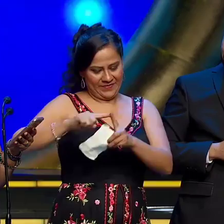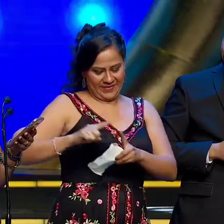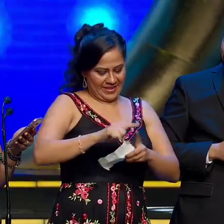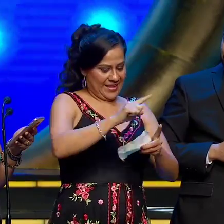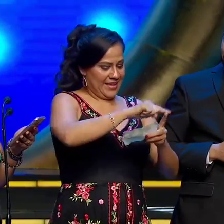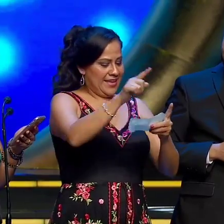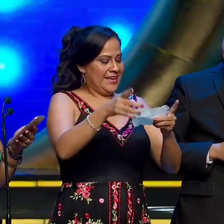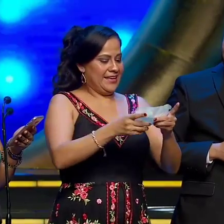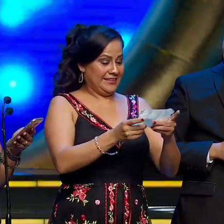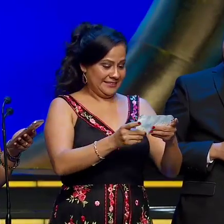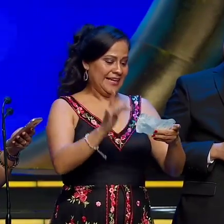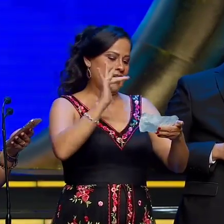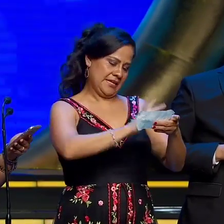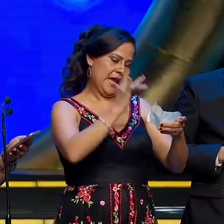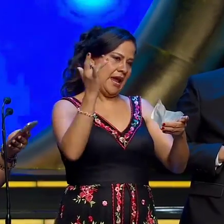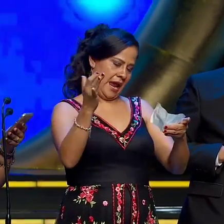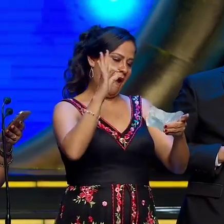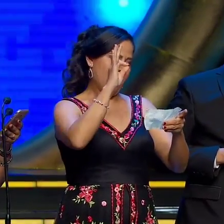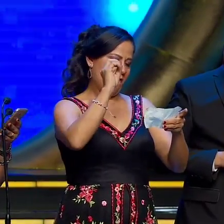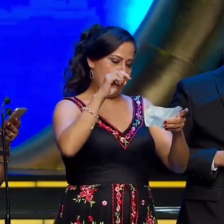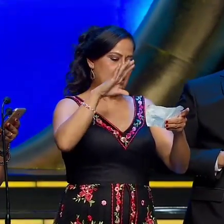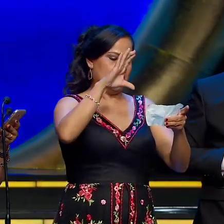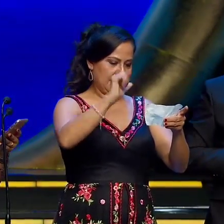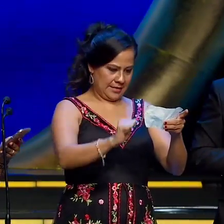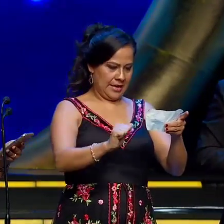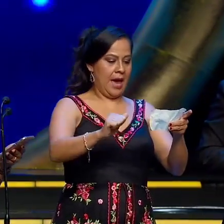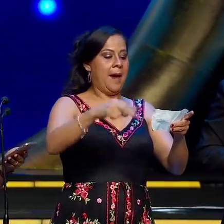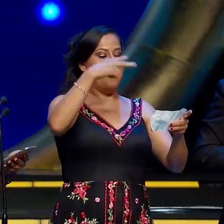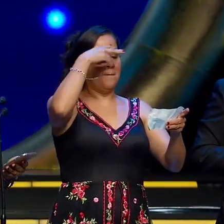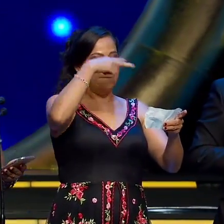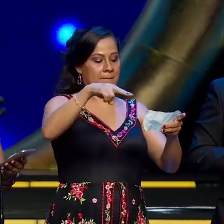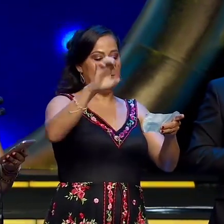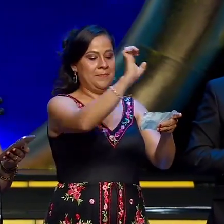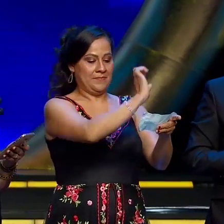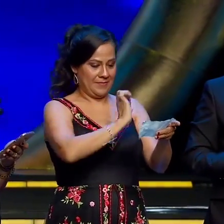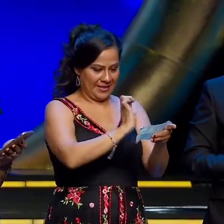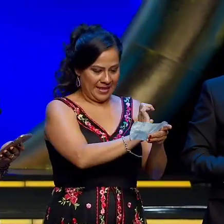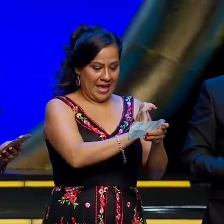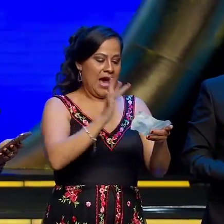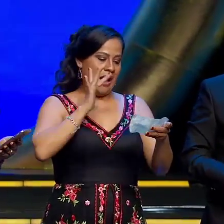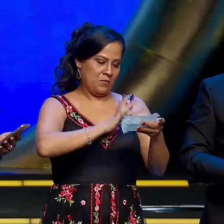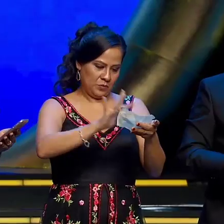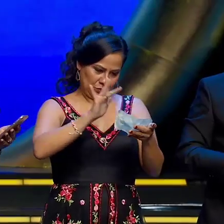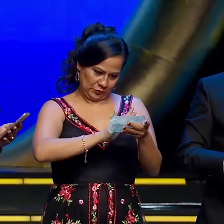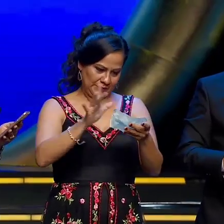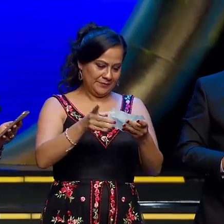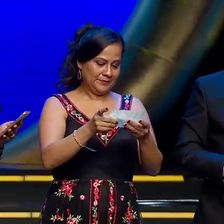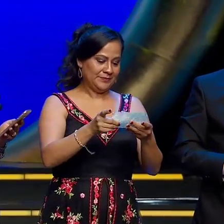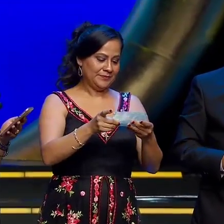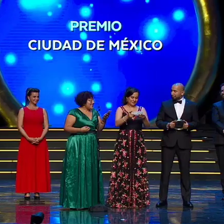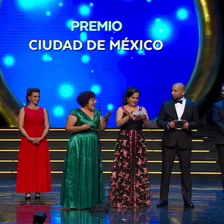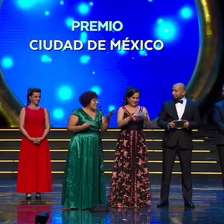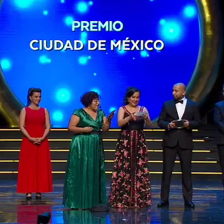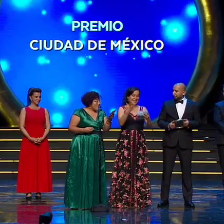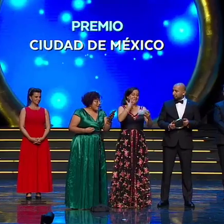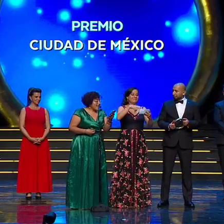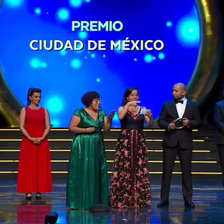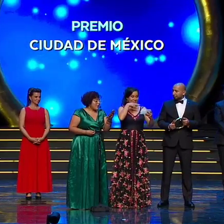productores, gestores, intérpretes Y a todos los colaboradores en general Muchas gracias al FONCA y al